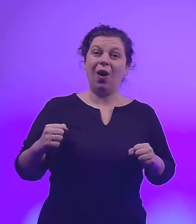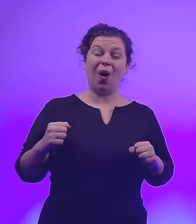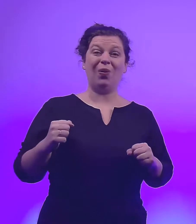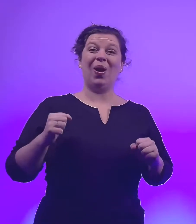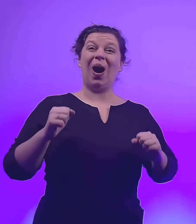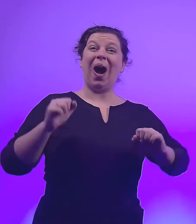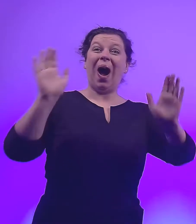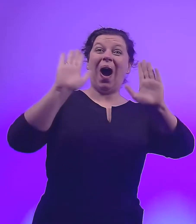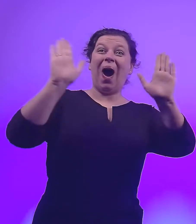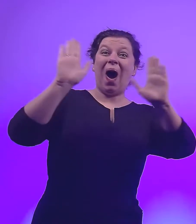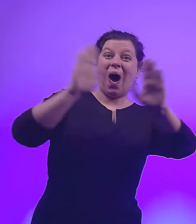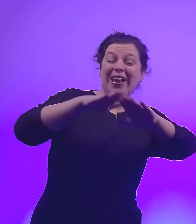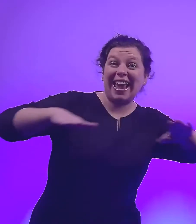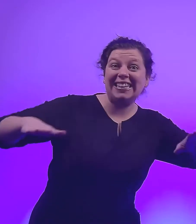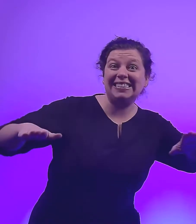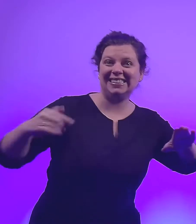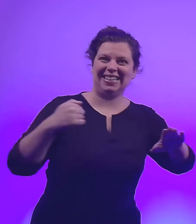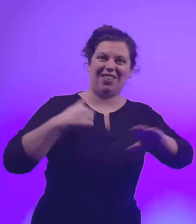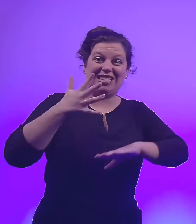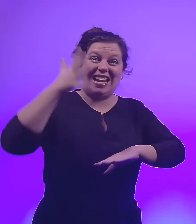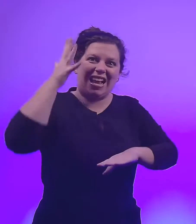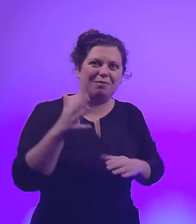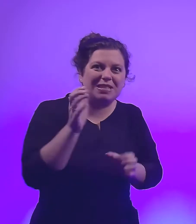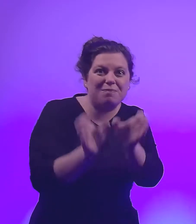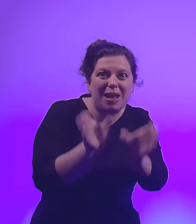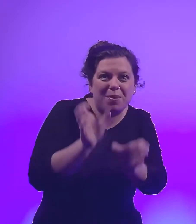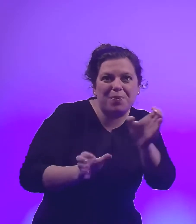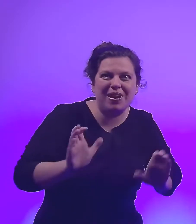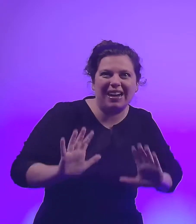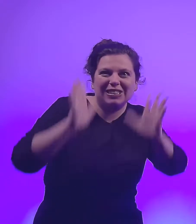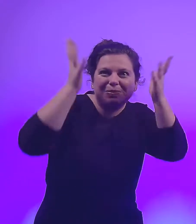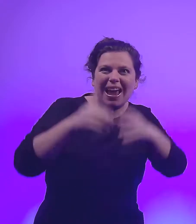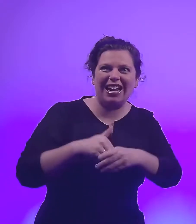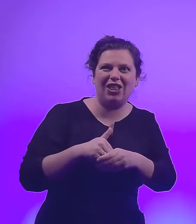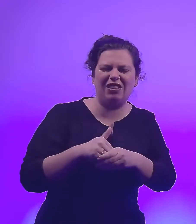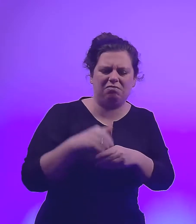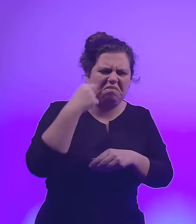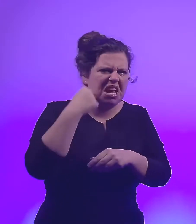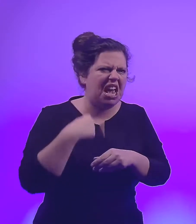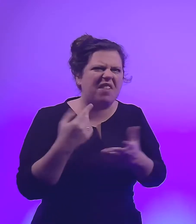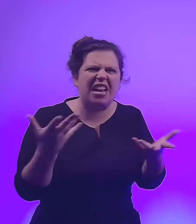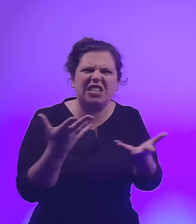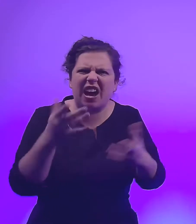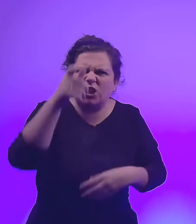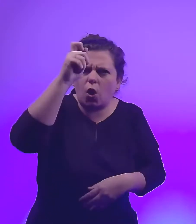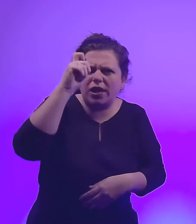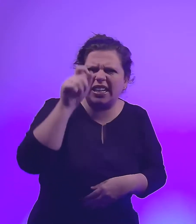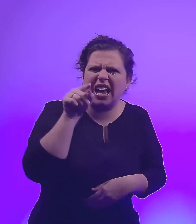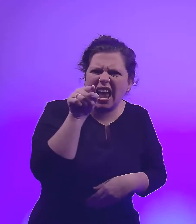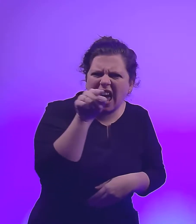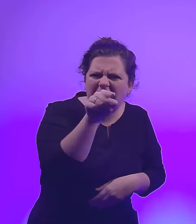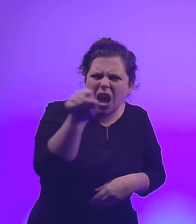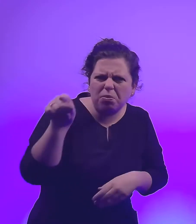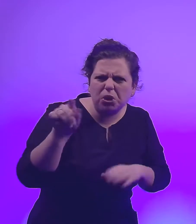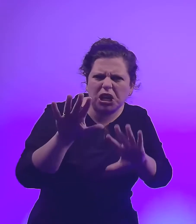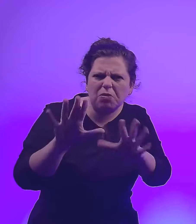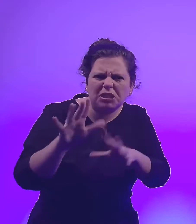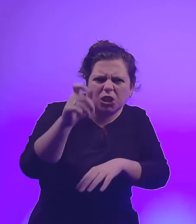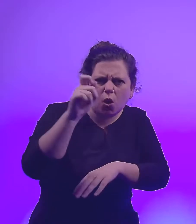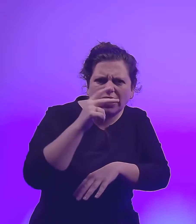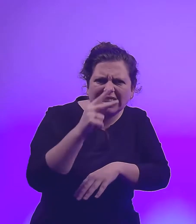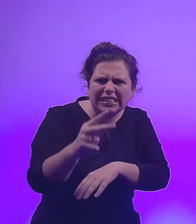Oh, hoi Kit. Ik was even lekker met de Playmobil aan het spelen. Ik weet alleen niet waar Olly is. Hebben jullie hem misschien gezien?